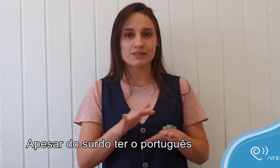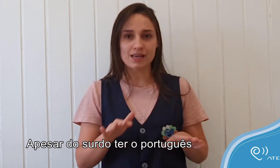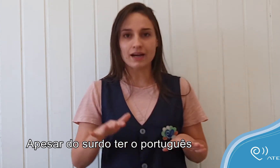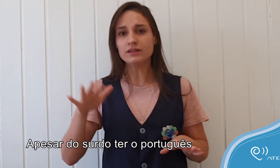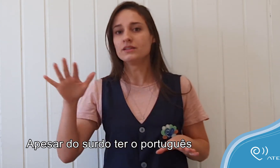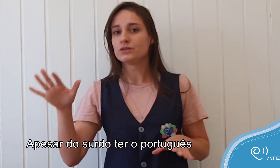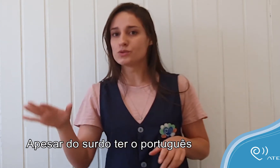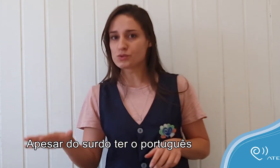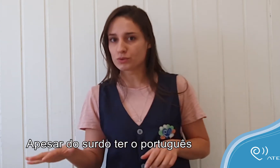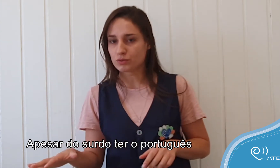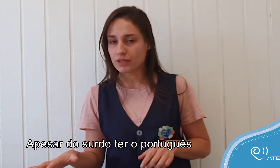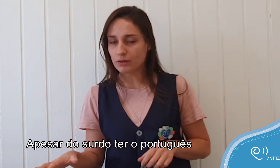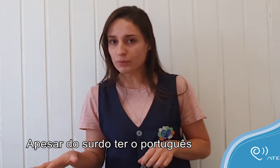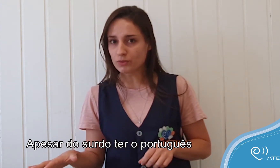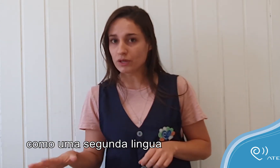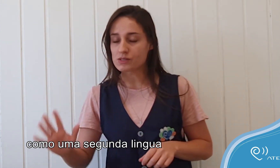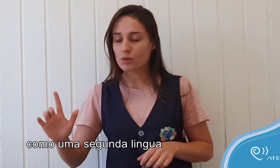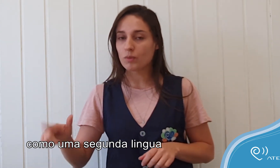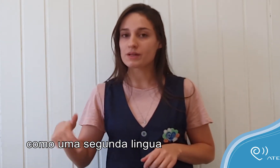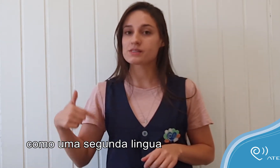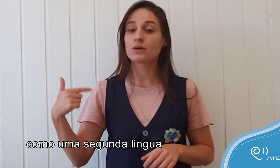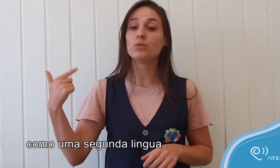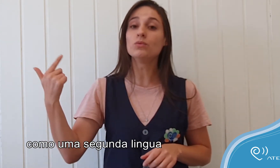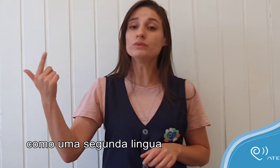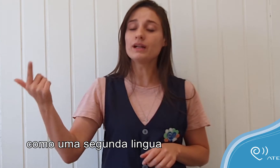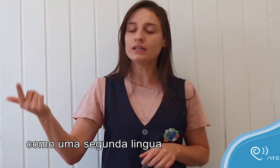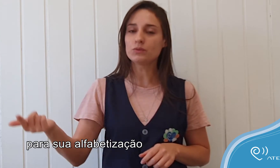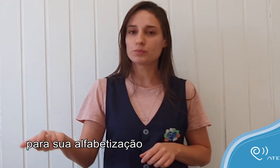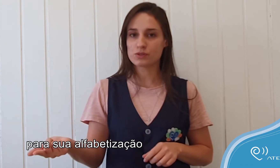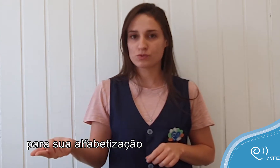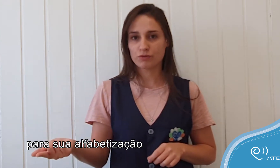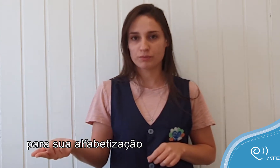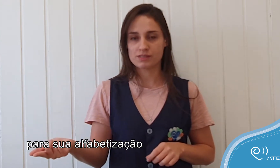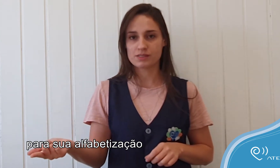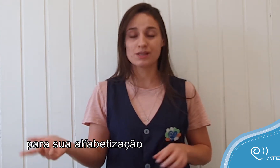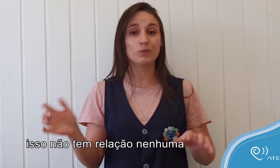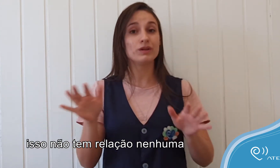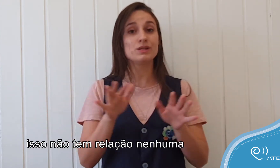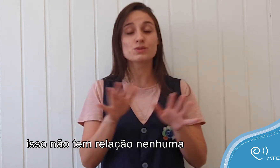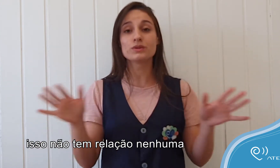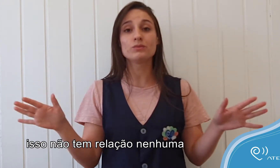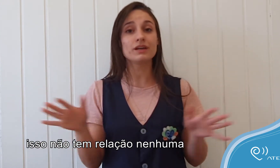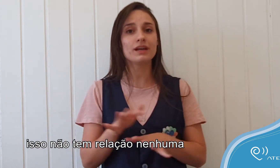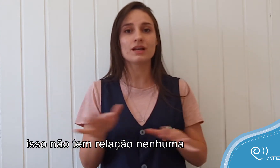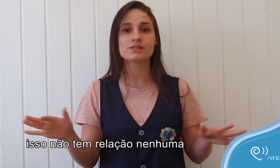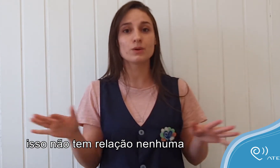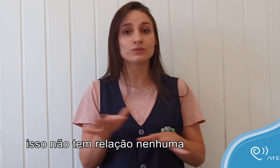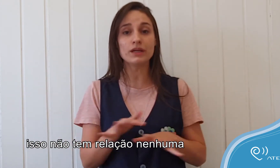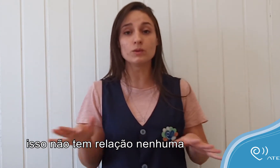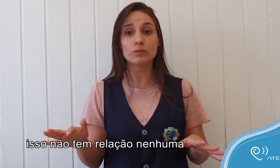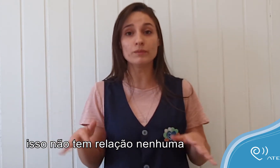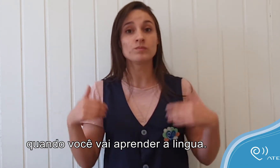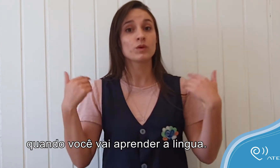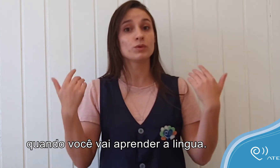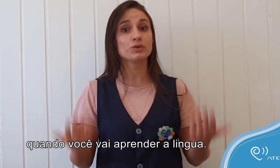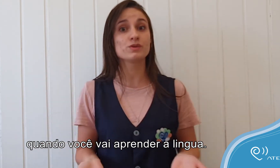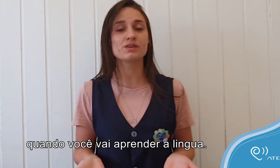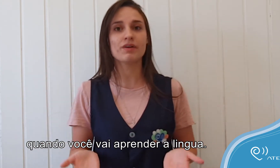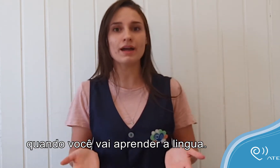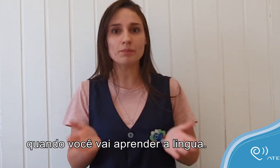Apesar do surdo ter o português como uma segunda língua para sua alfabetização, isso não tem relação nenhuma quando você vai aprender